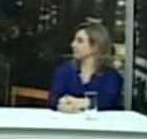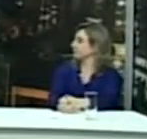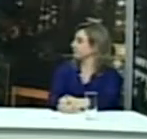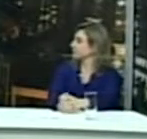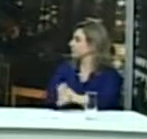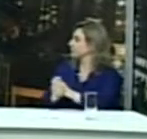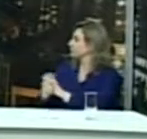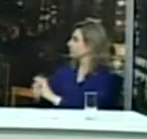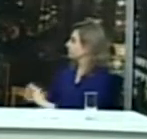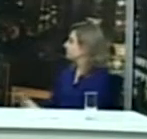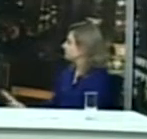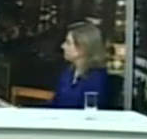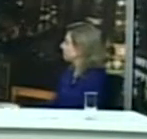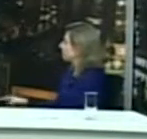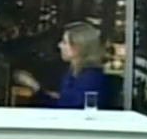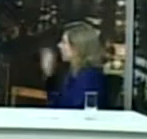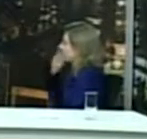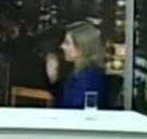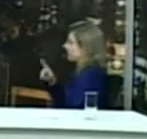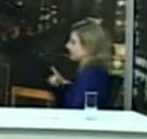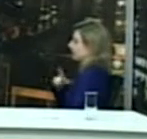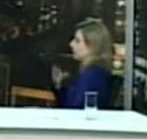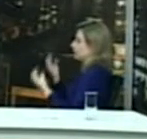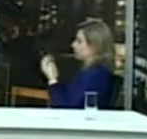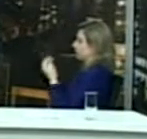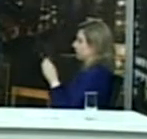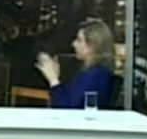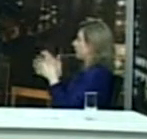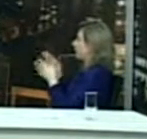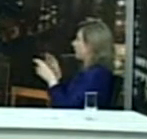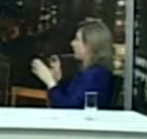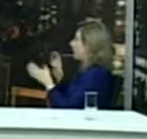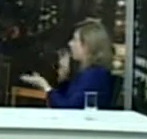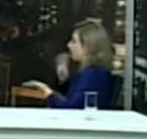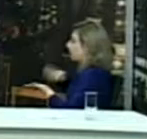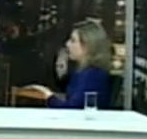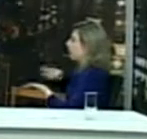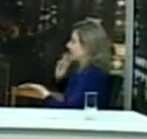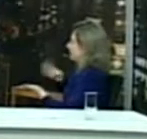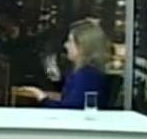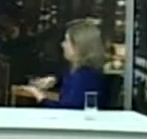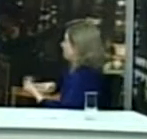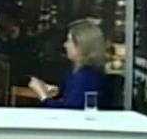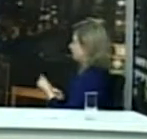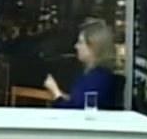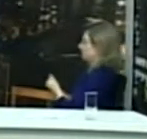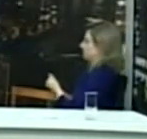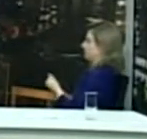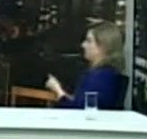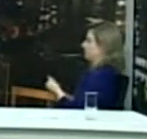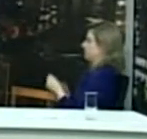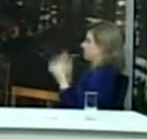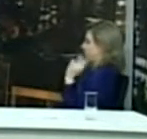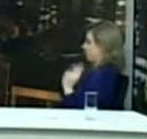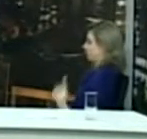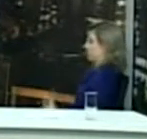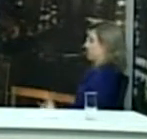Cris que tem muita mensagem para ela. Cris, tá? Copete, Tatiane Otti, a Fábio Spengler, ó, que linda história.